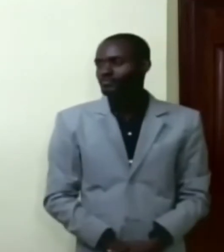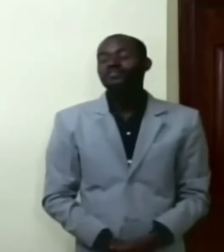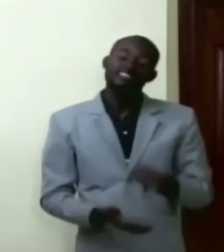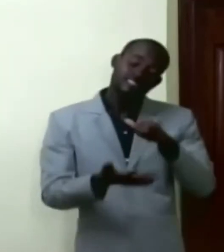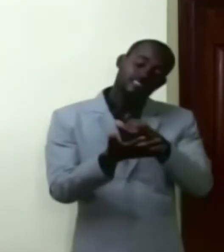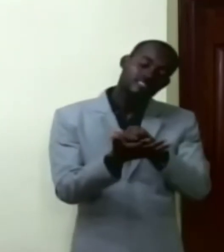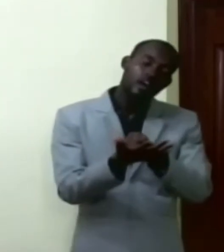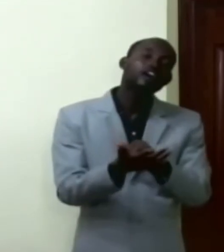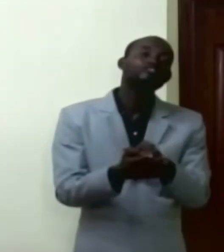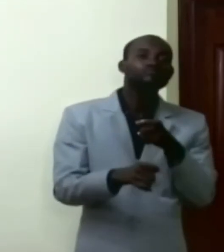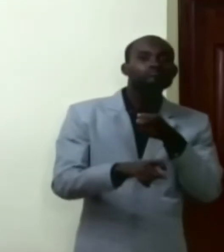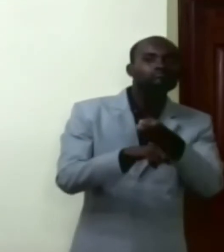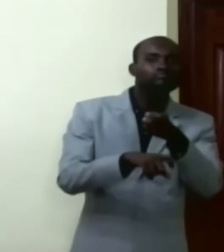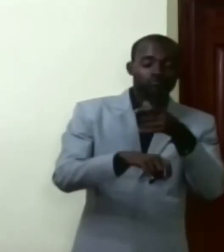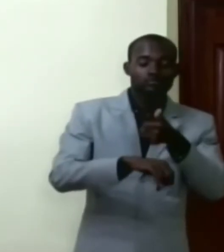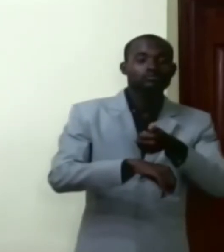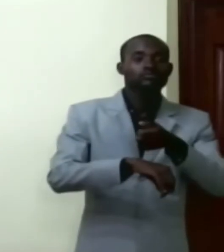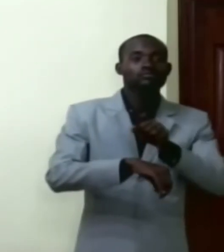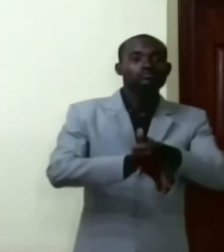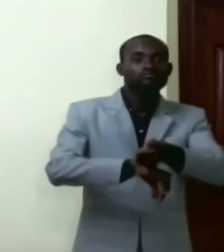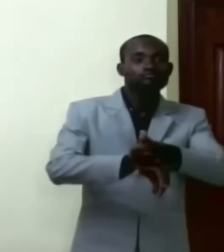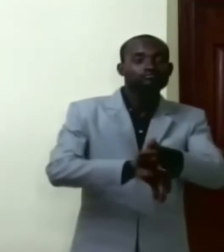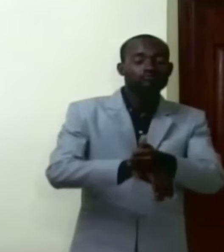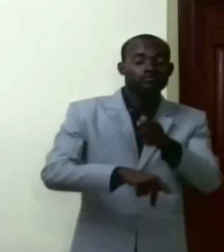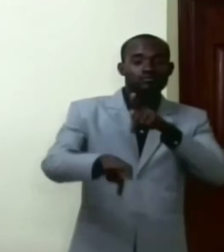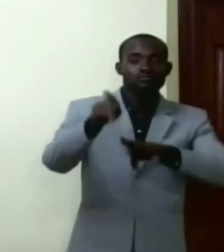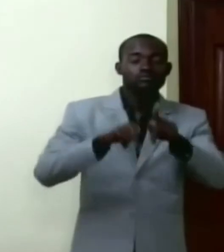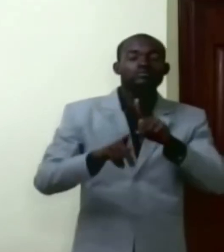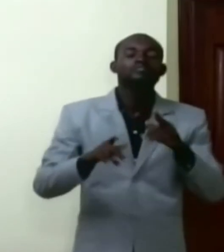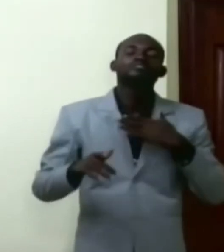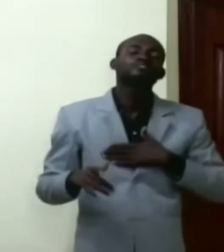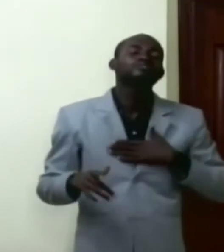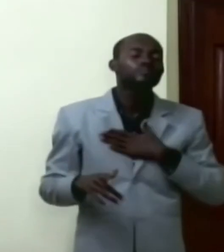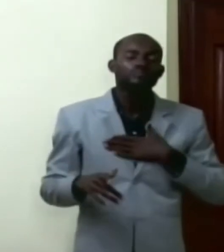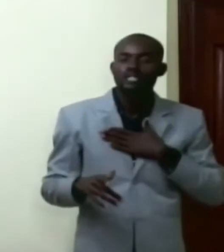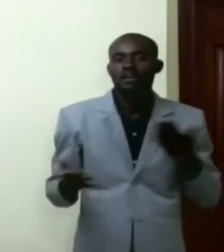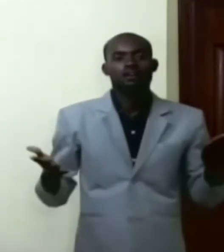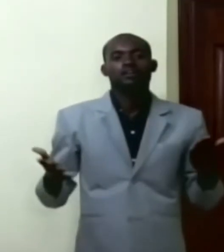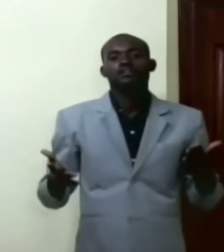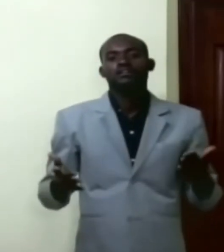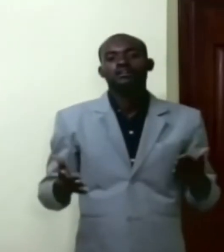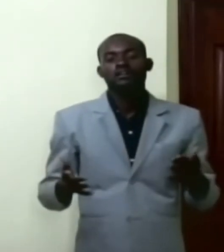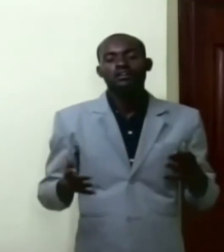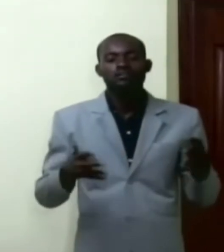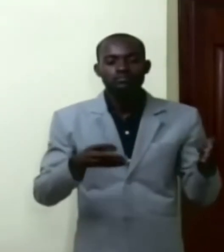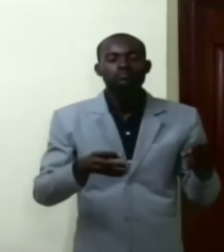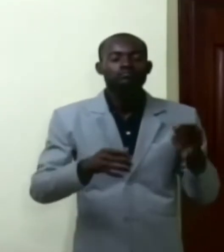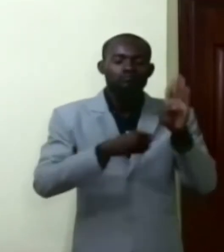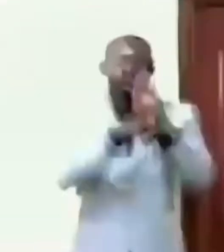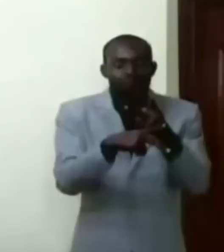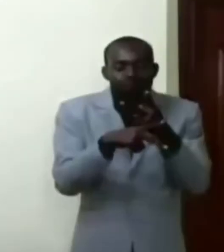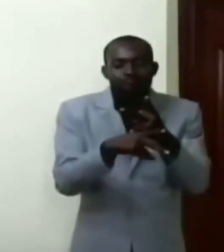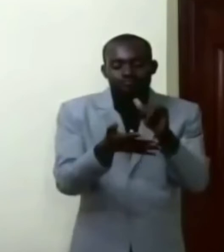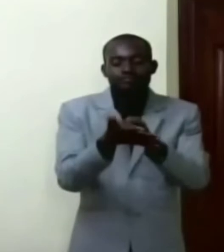Ça, m'a exhorté la population. Faites effort. Tant pis, s'il vous plaît, protégez